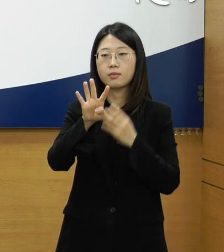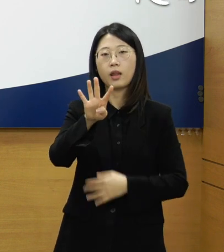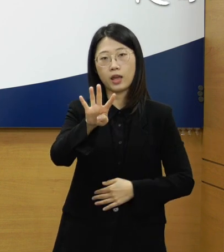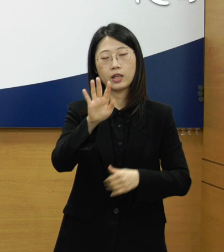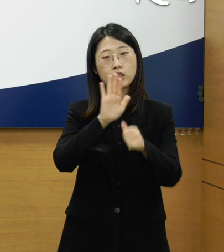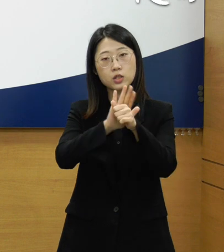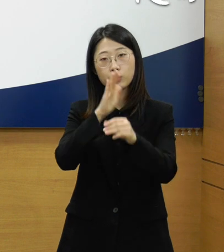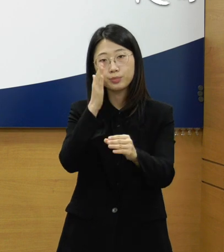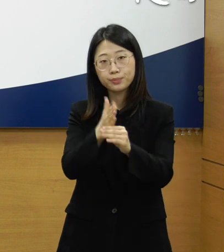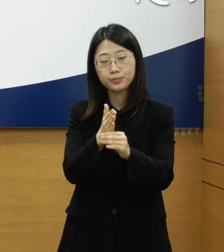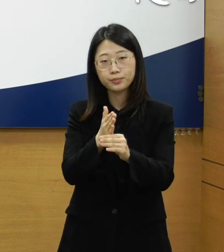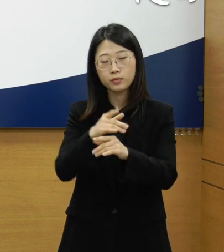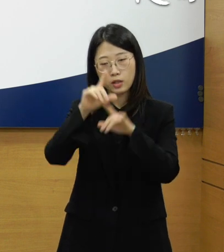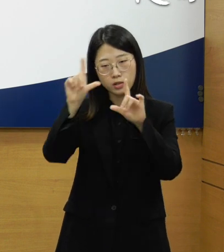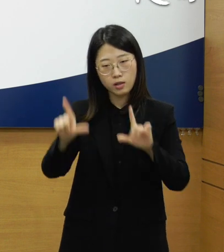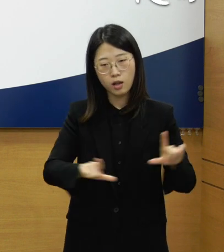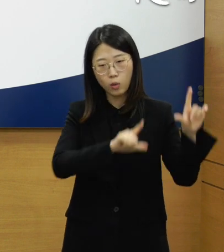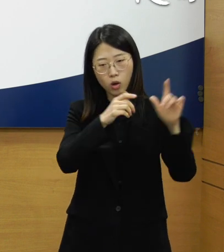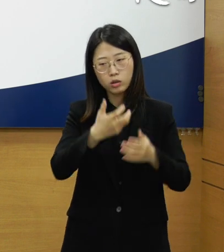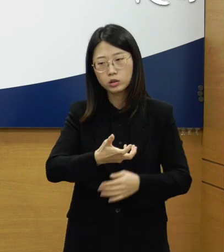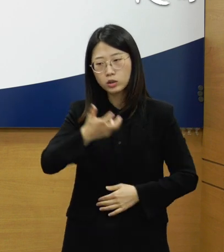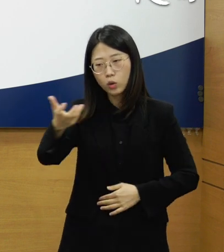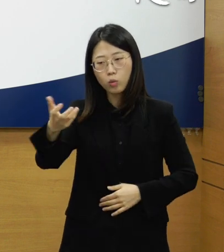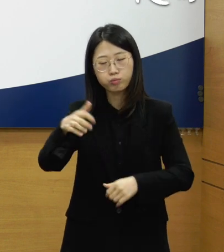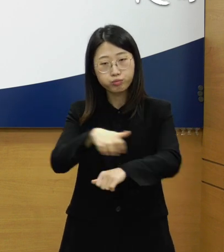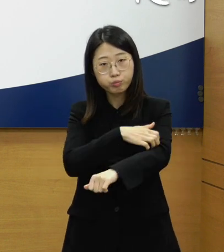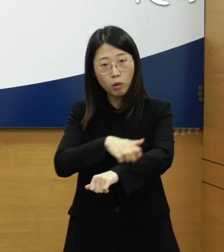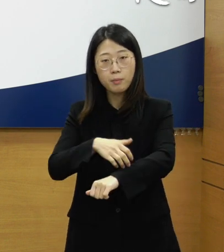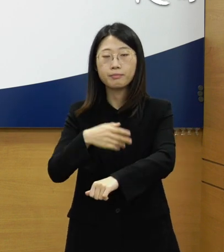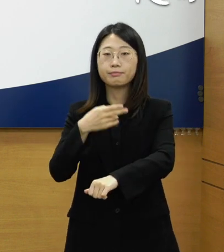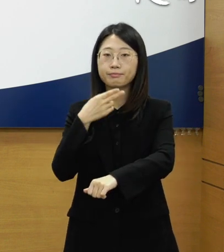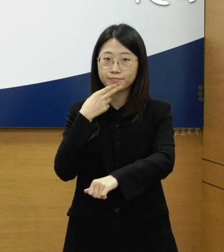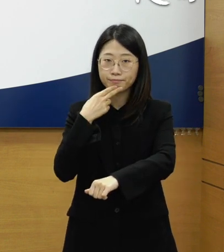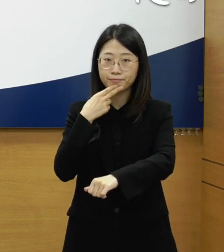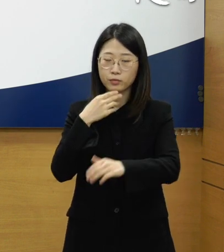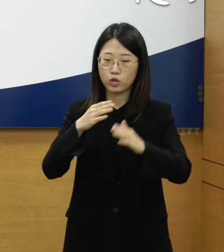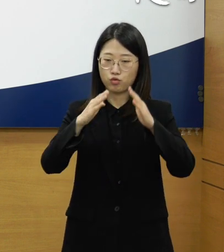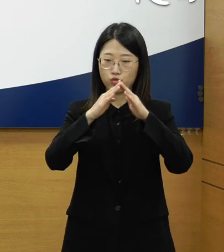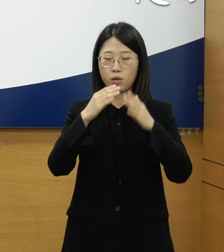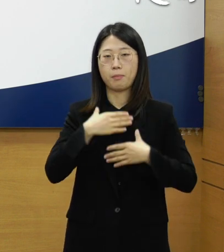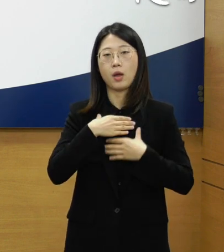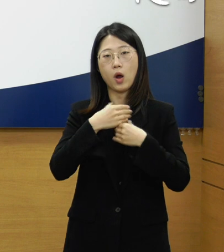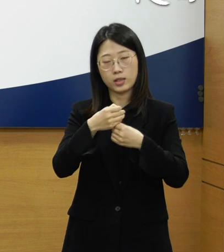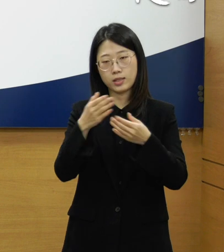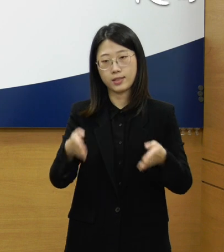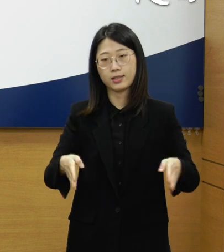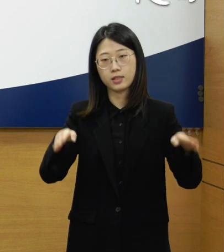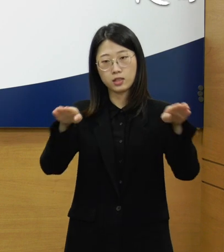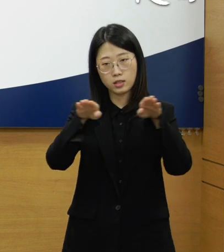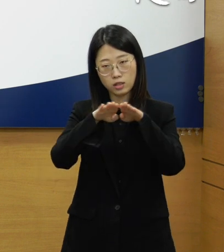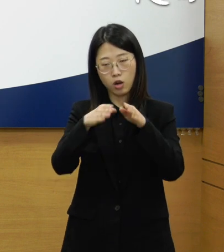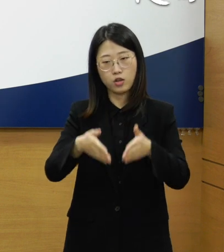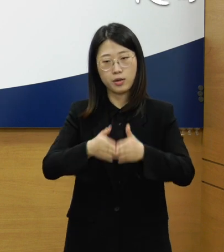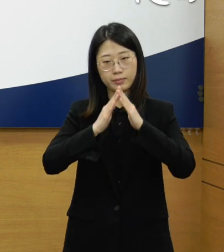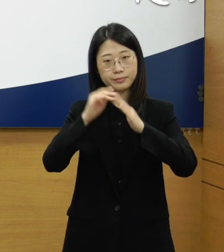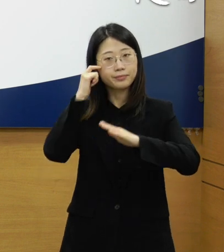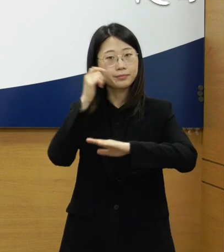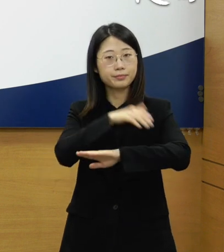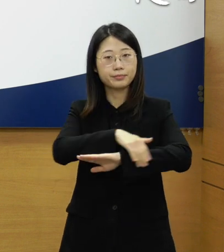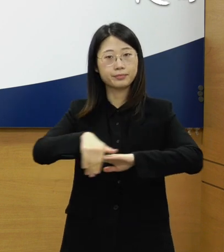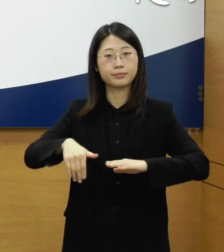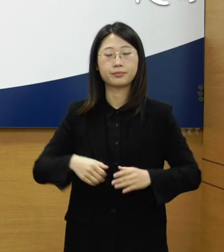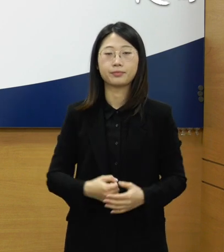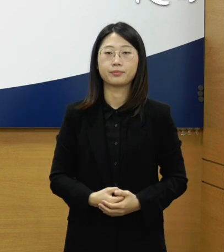있으며 생활과 이동에 불편이 없도록 주거용 편의시설도 설치할